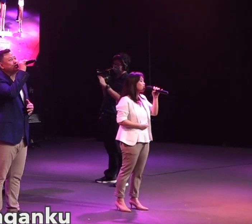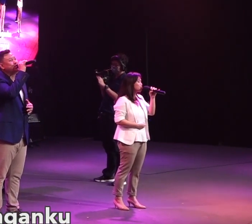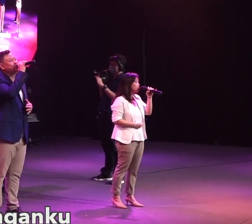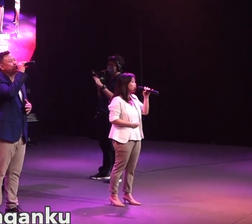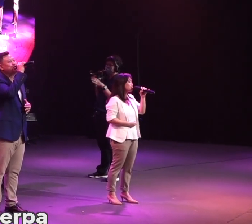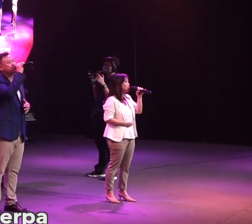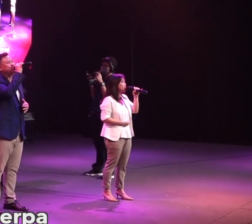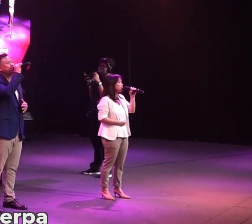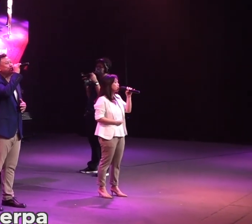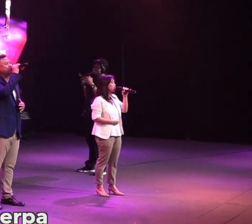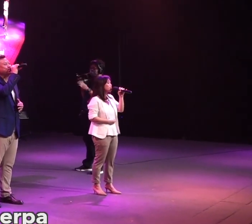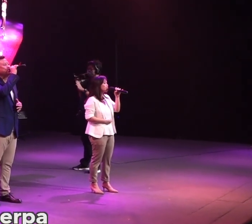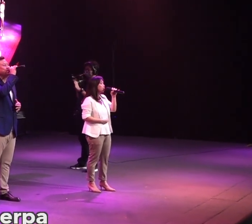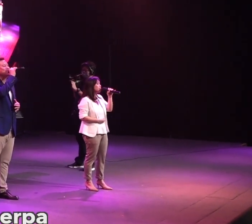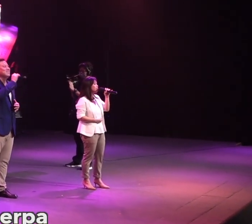perlindunganku